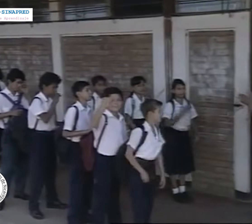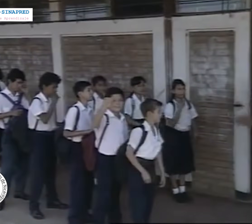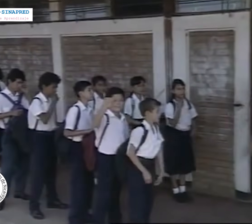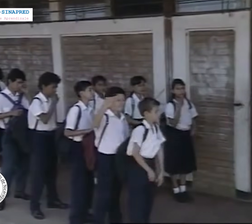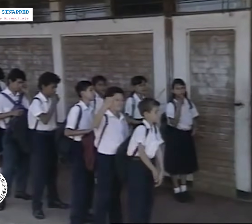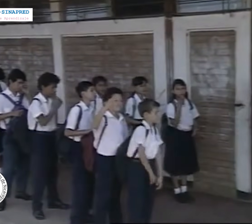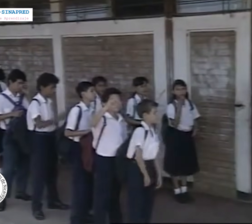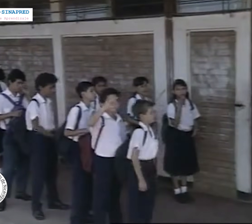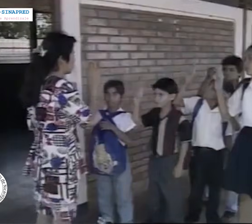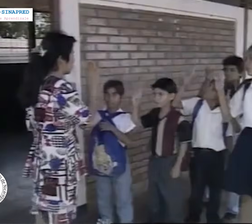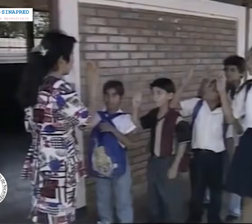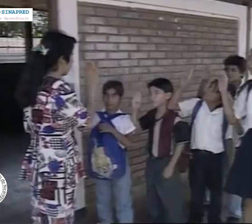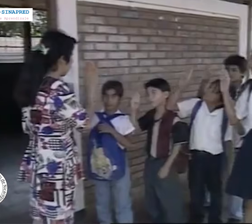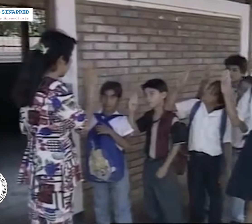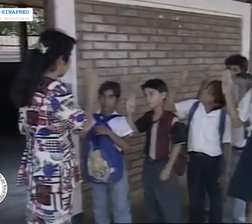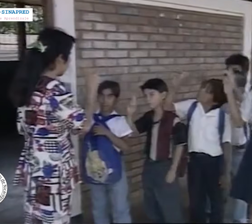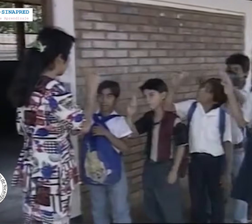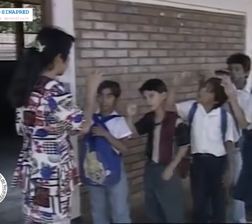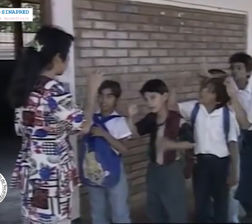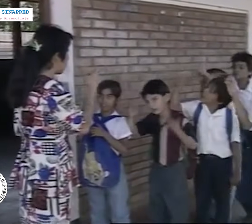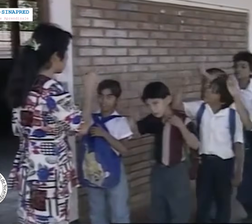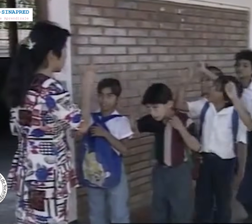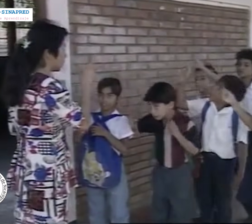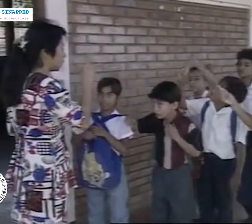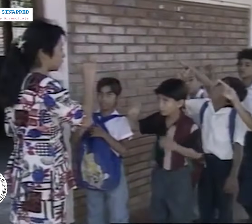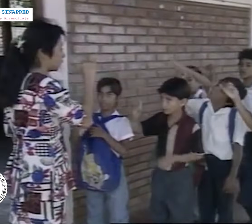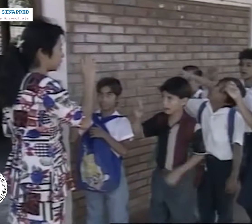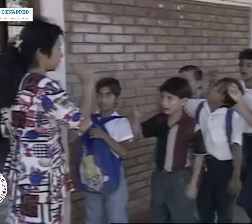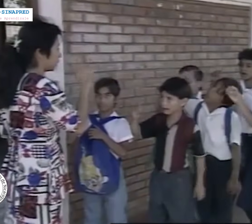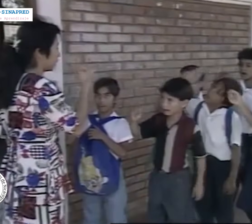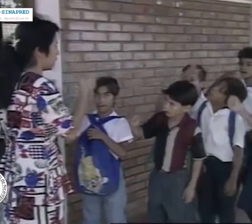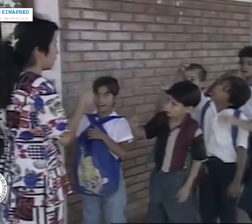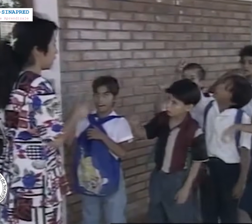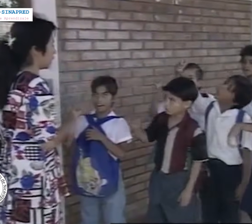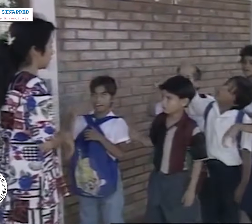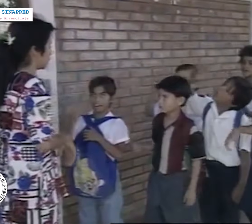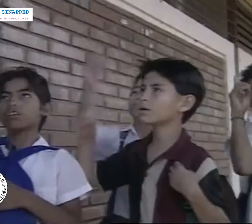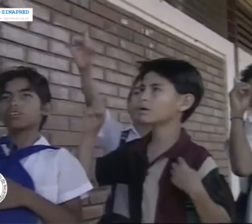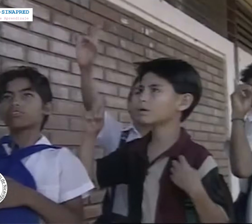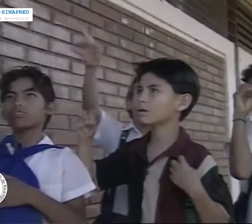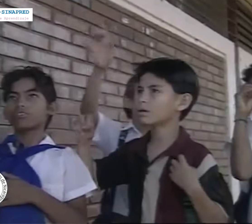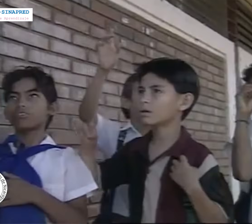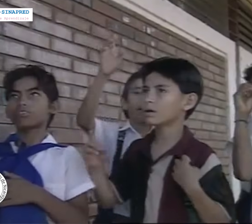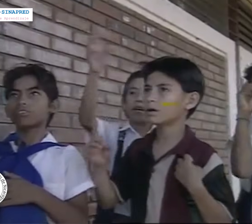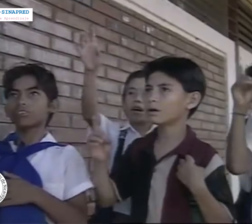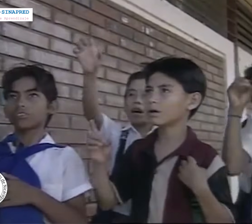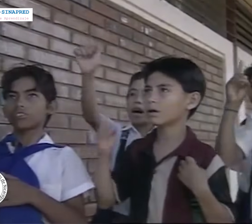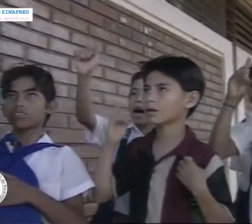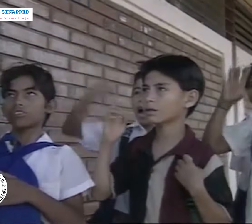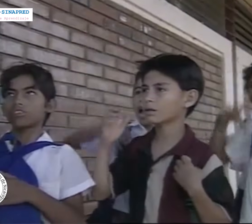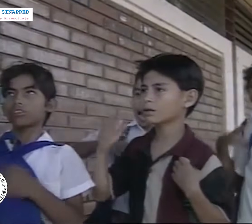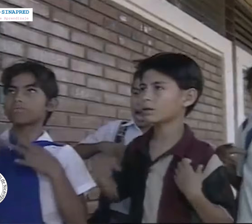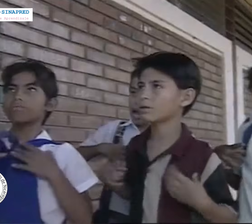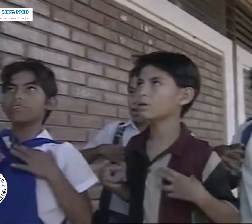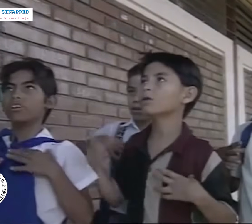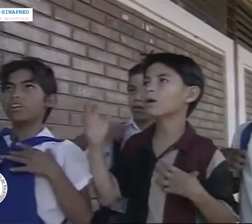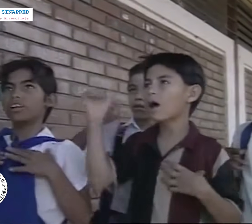los lenguajes hablados, lo que resultó en un completo fracaso, ya que la mayoría de los alumnos no podían aprender el